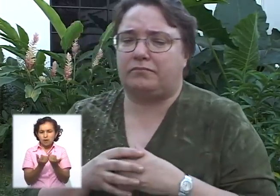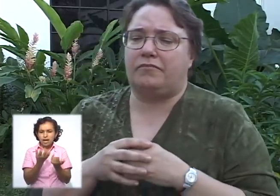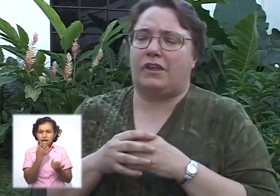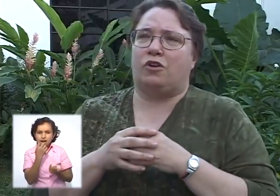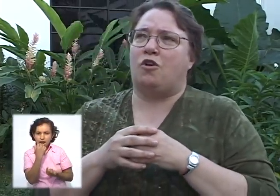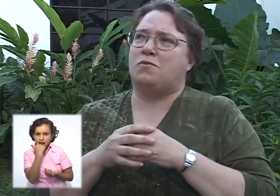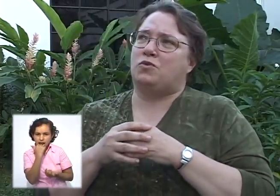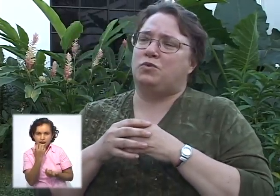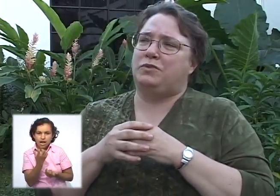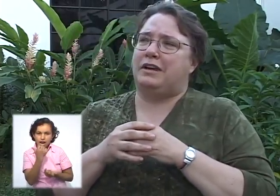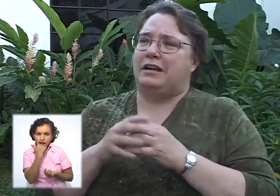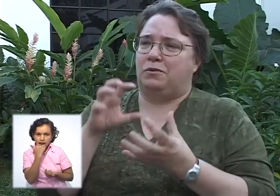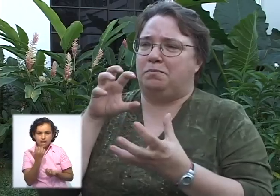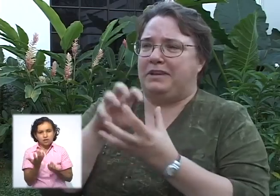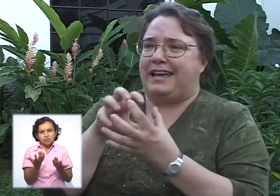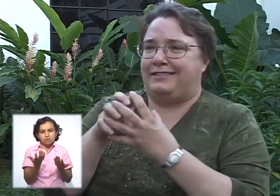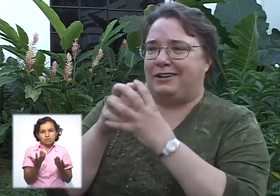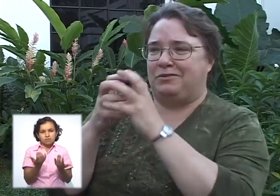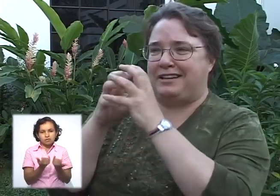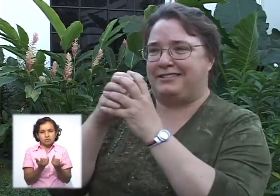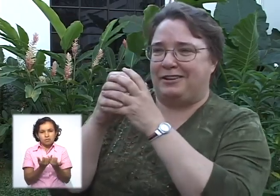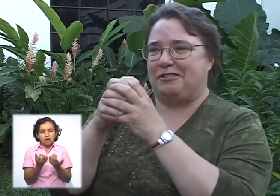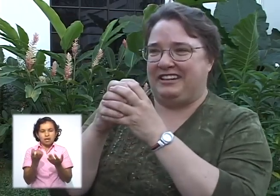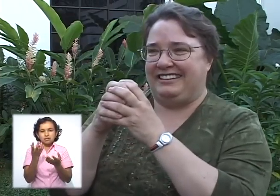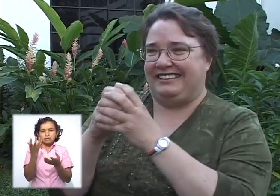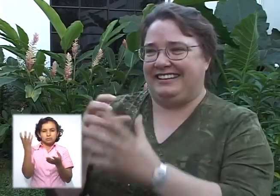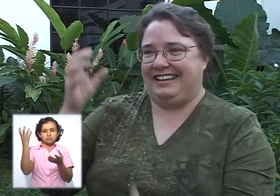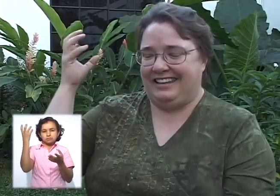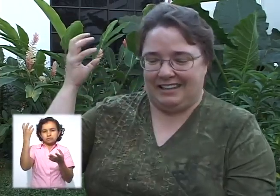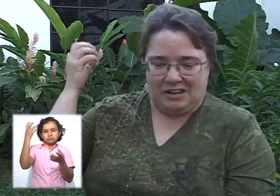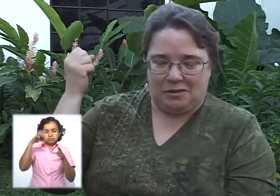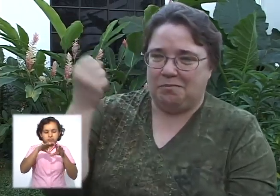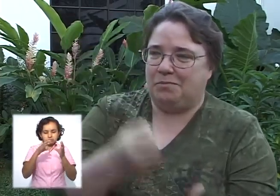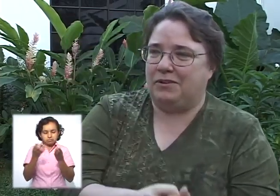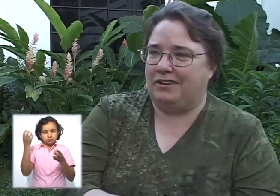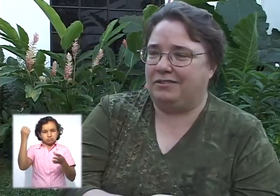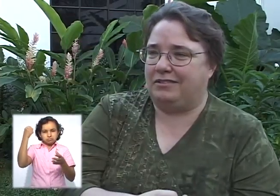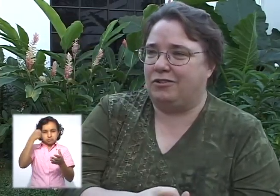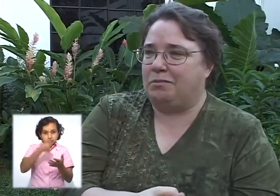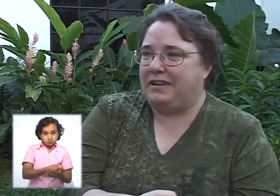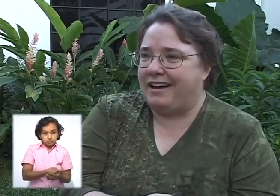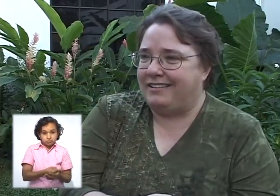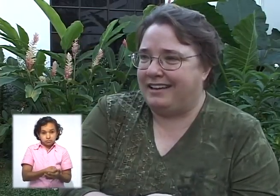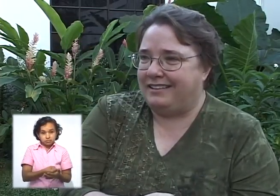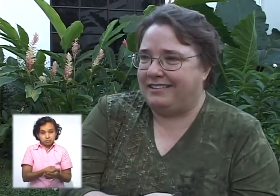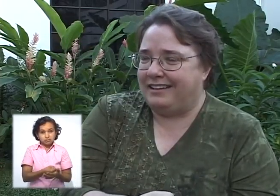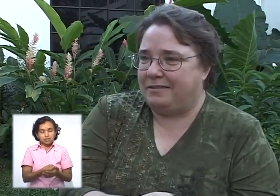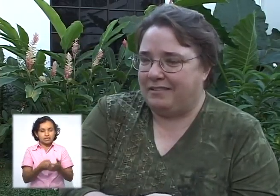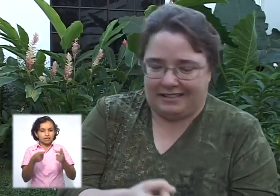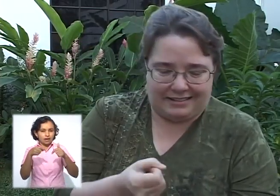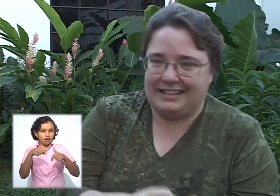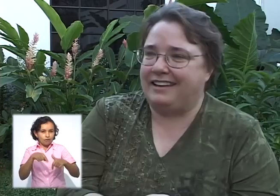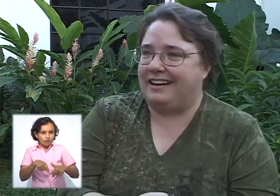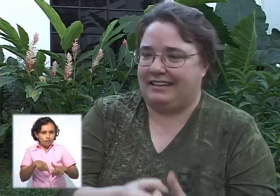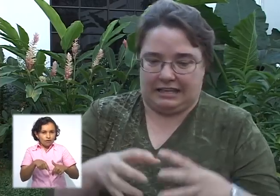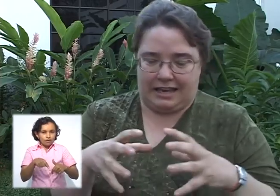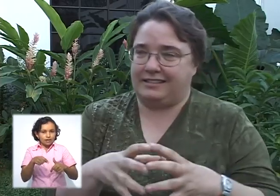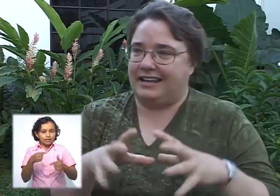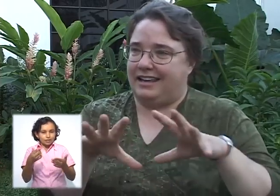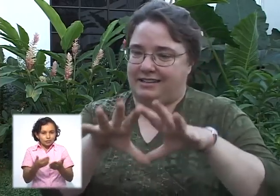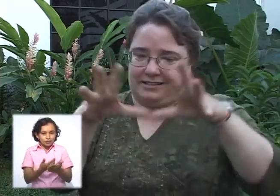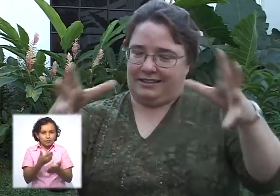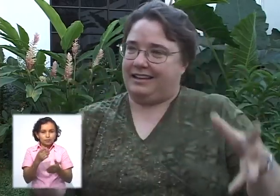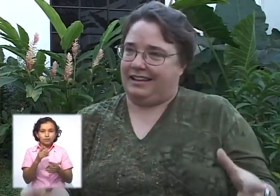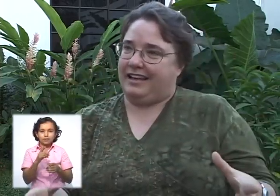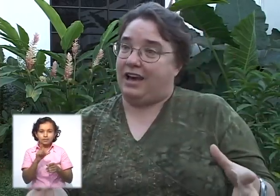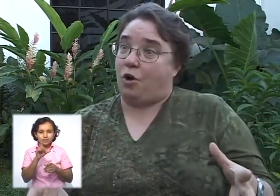como un piedra, un asteroide, y golpear la tierra. Y